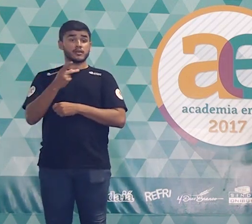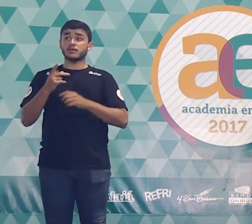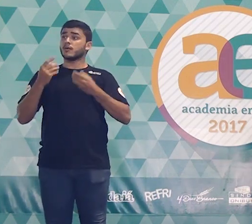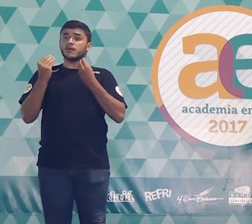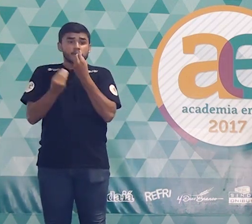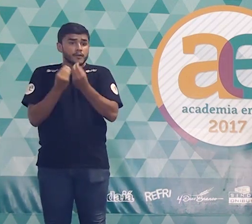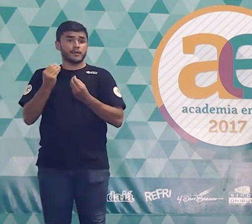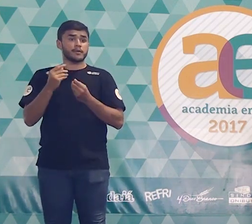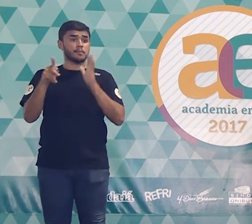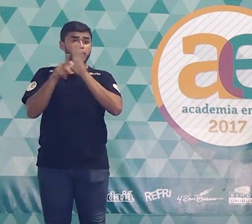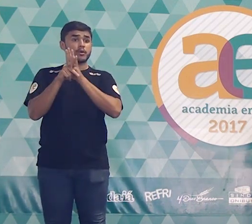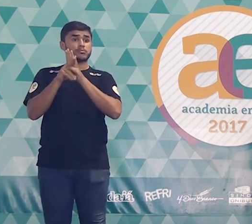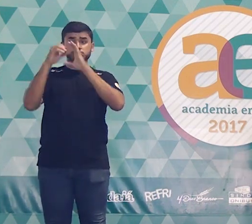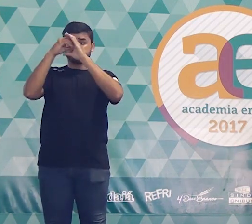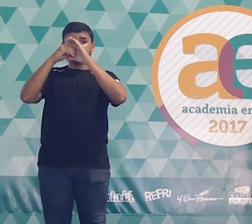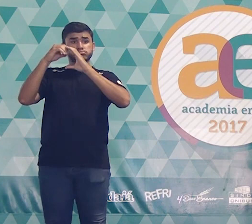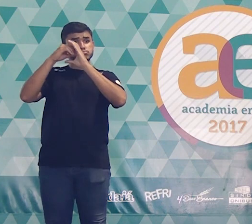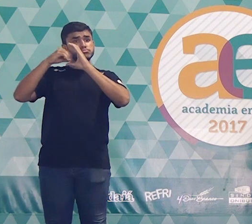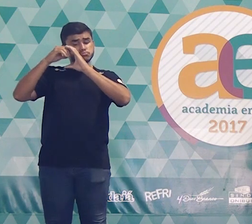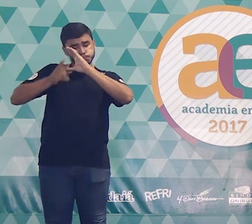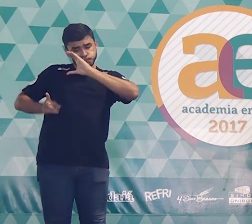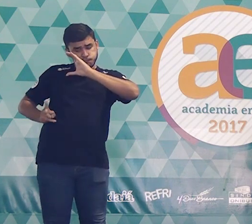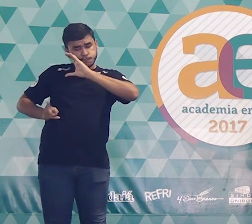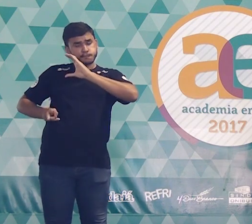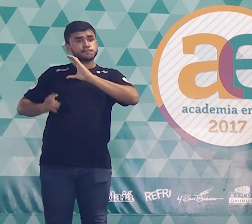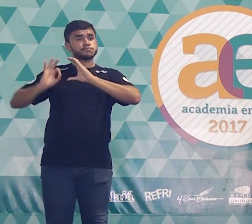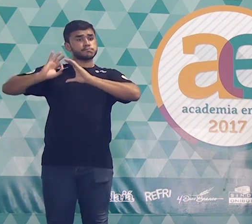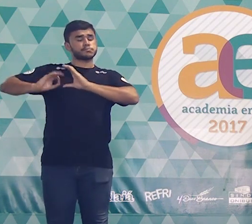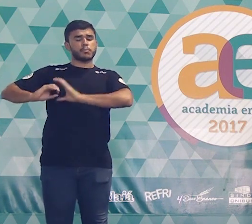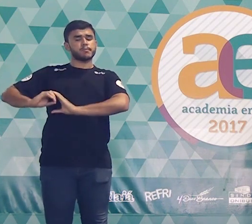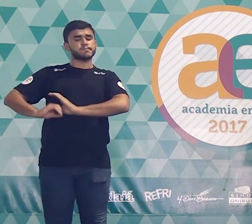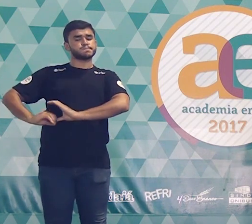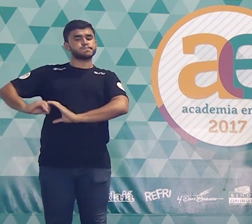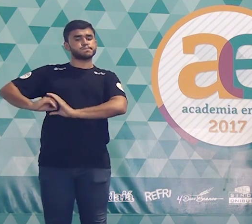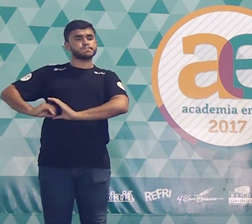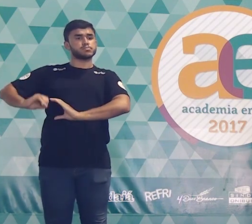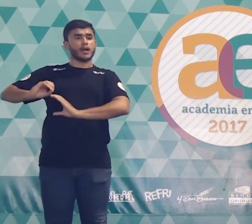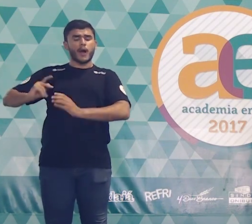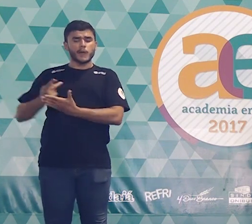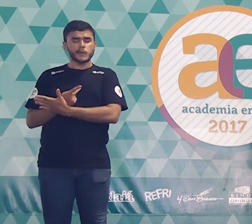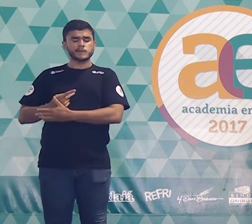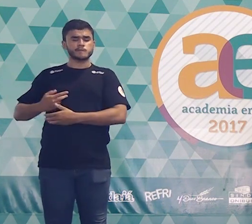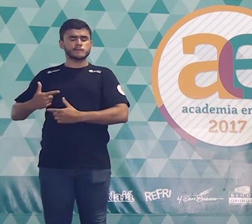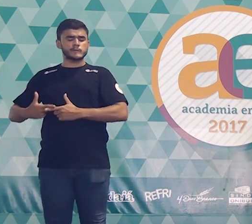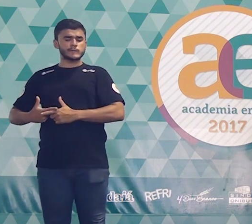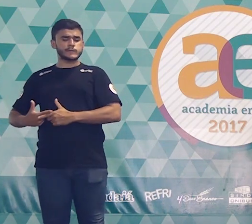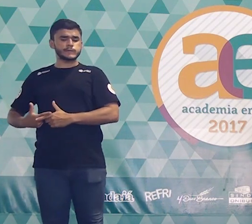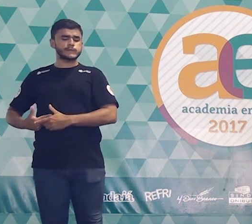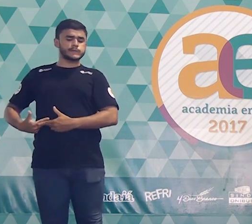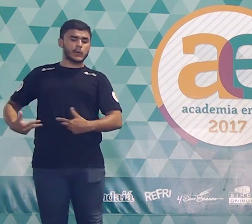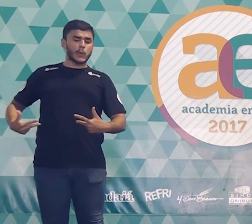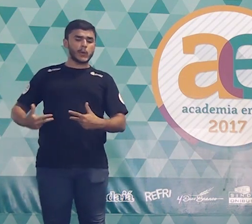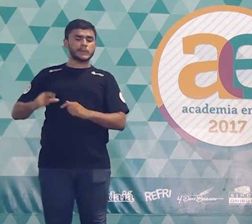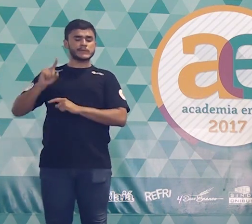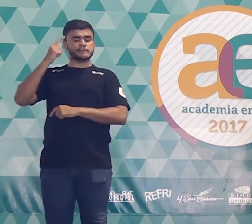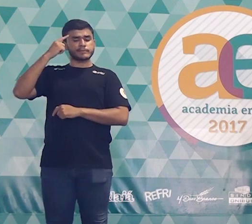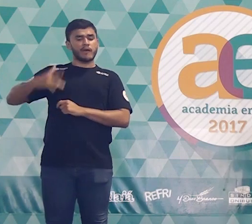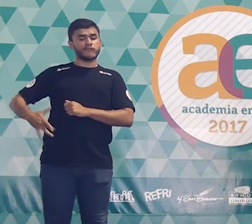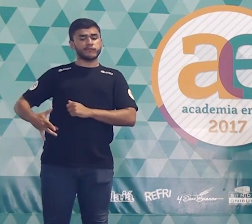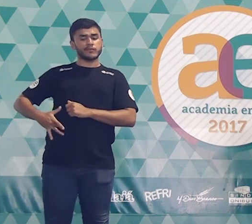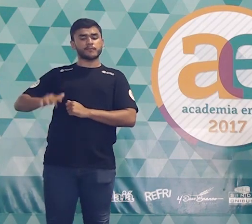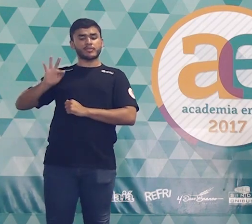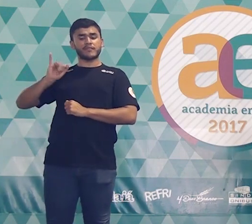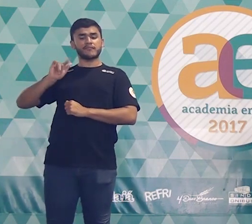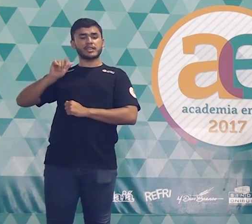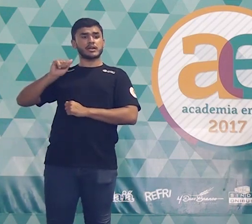a célula está funcionando. E aí você começa a ter uma célula do fígado que não funciona. Ora, uma célula não funcionando e em todas as